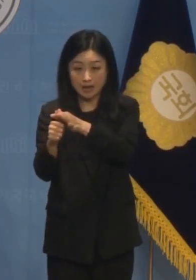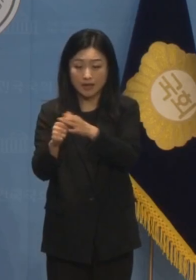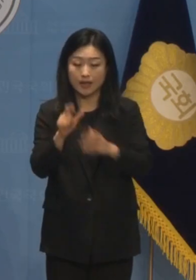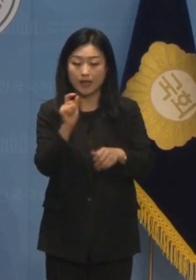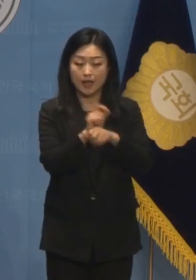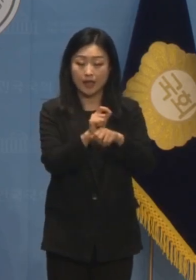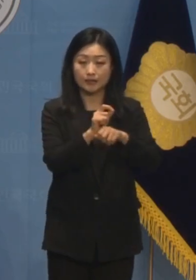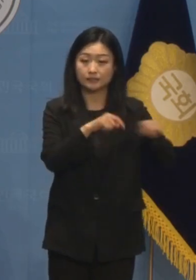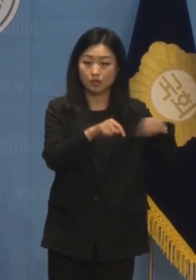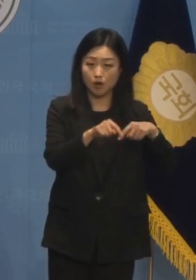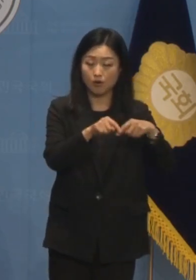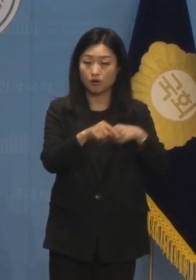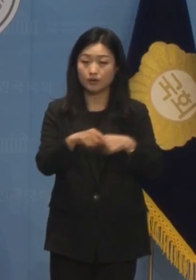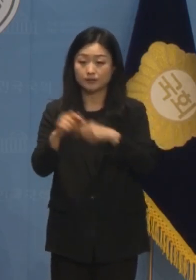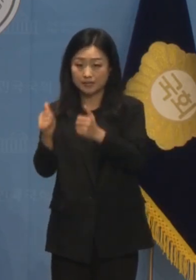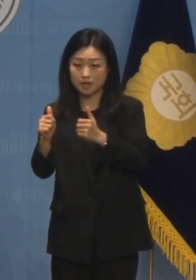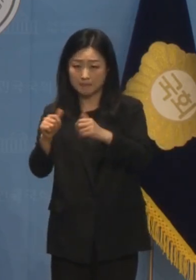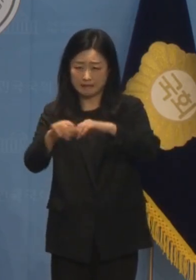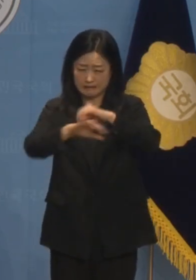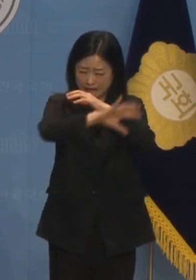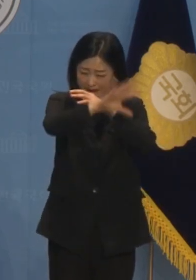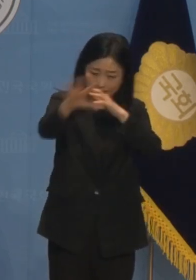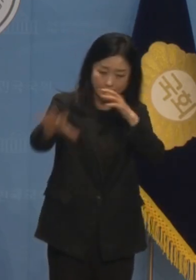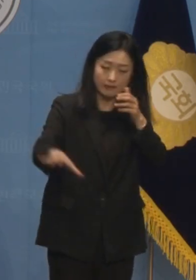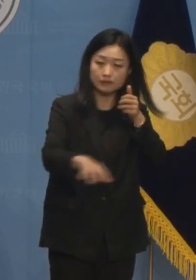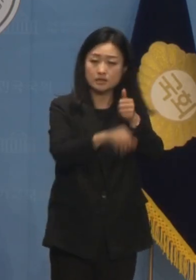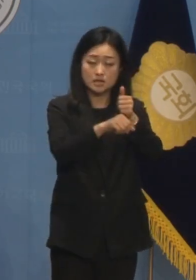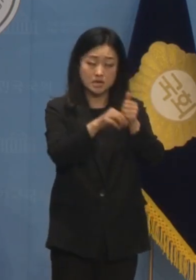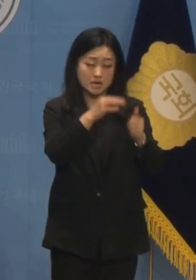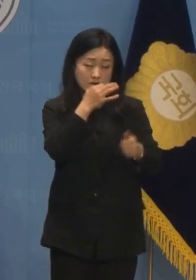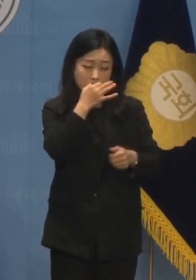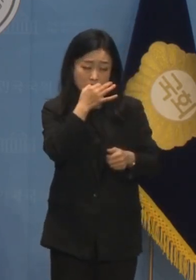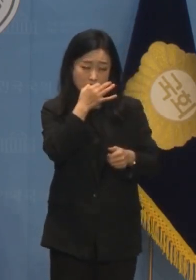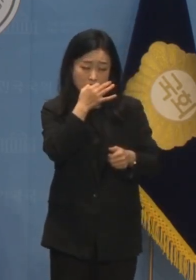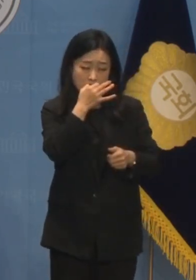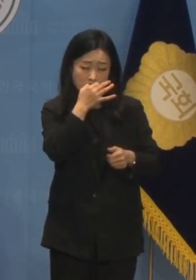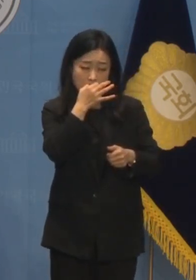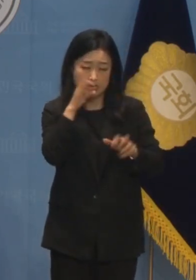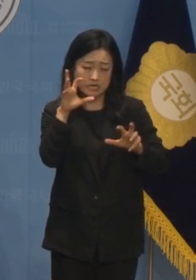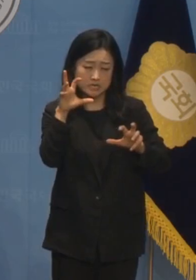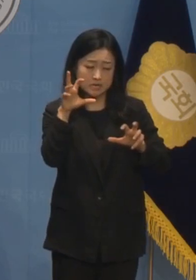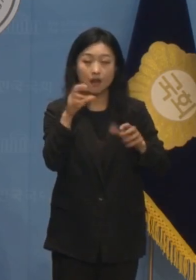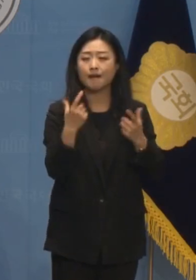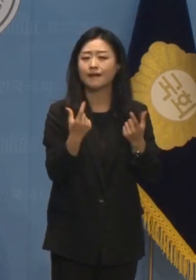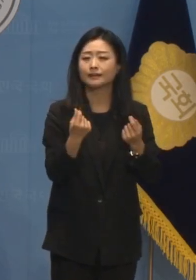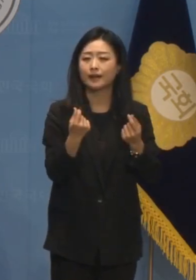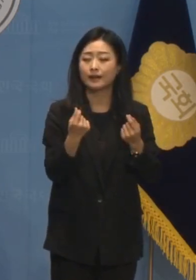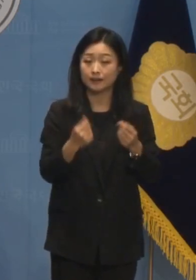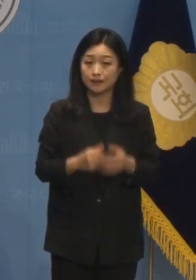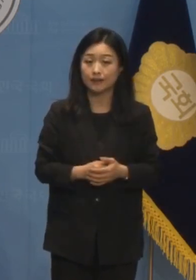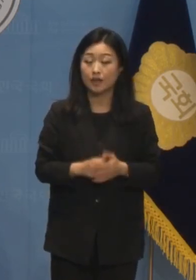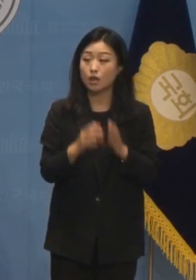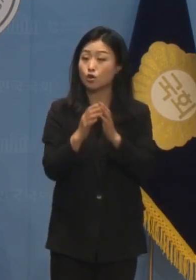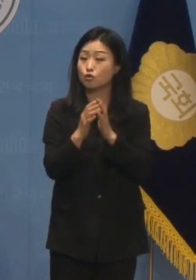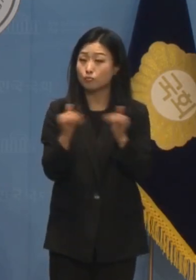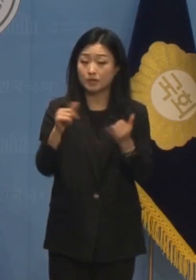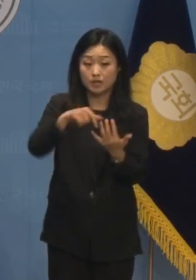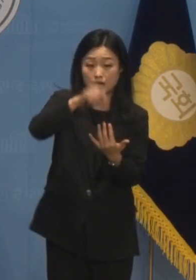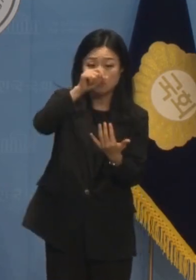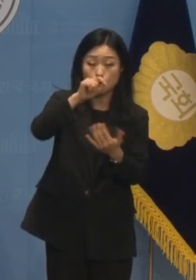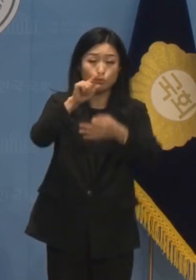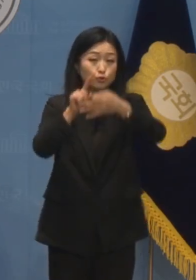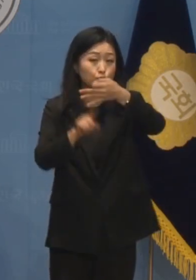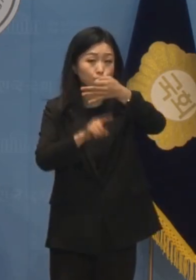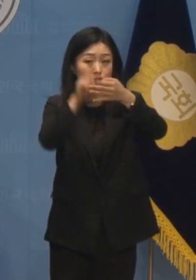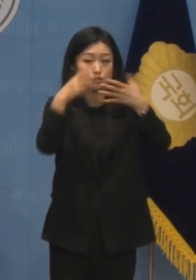사법 을 양손에 켜지 하는 야욕의 발톱을 드러냈습니다 국민이 뽑은 윤성